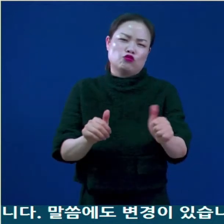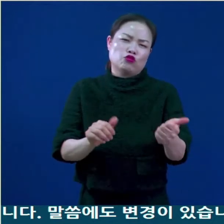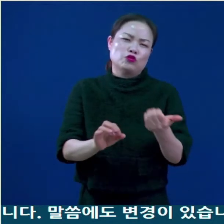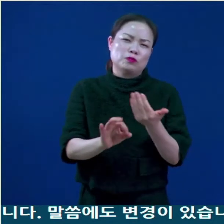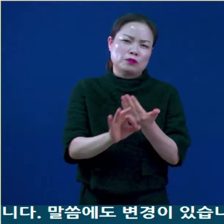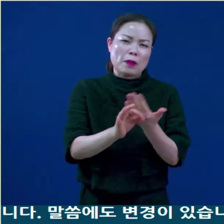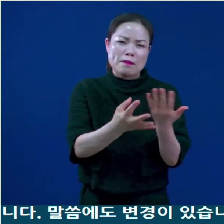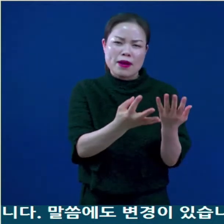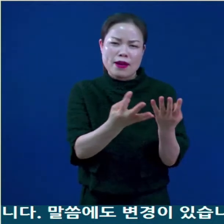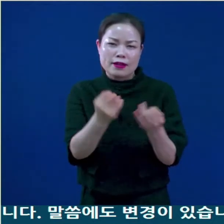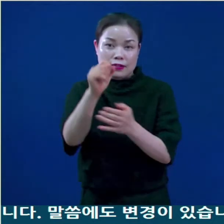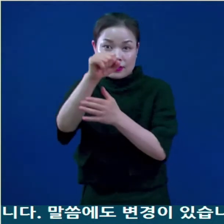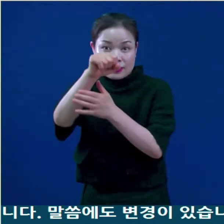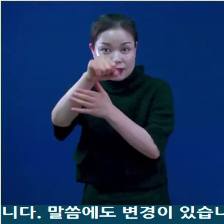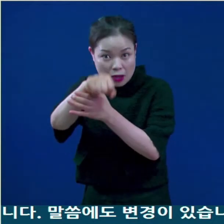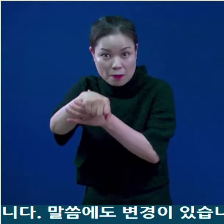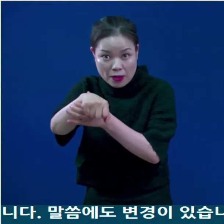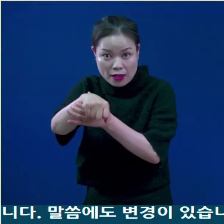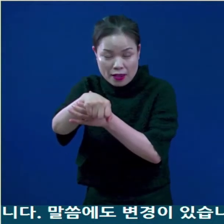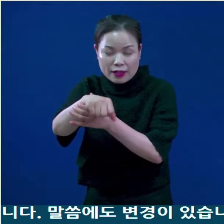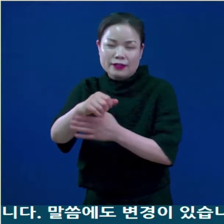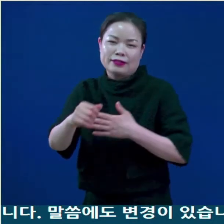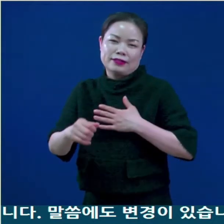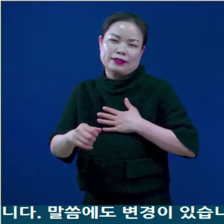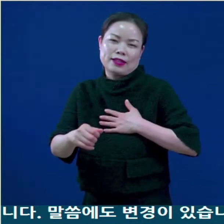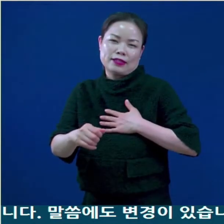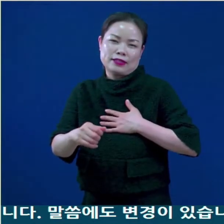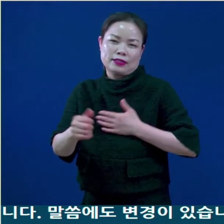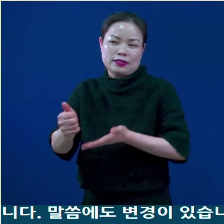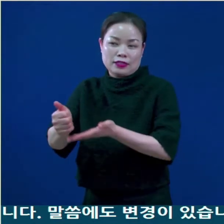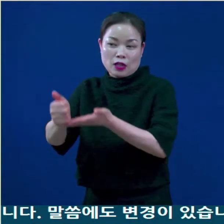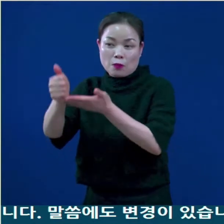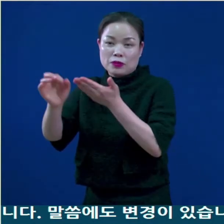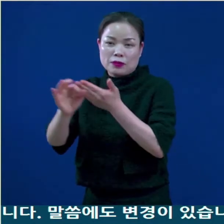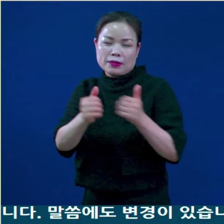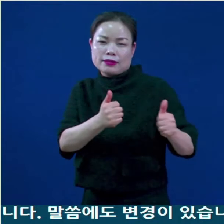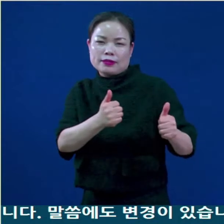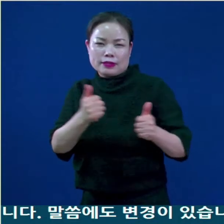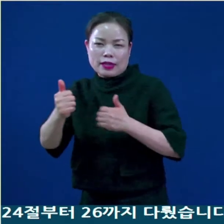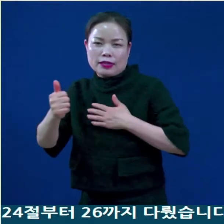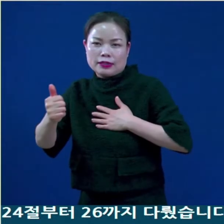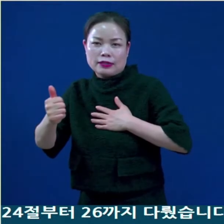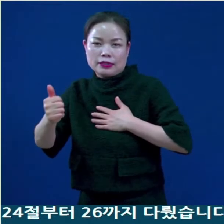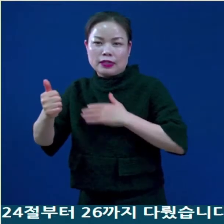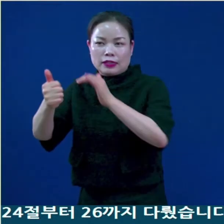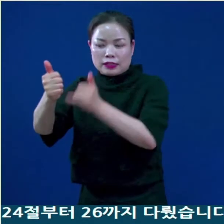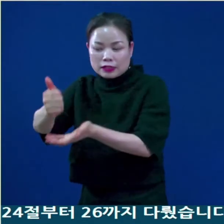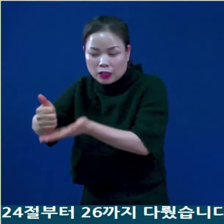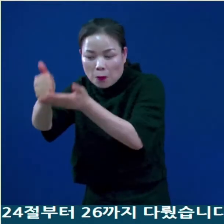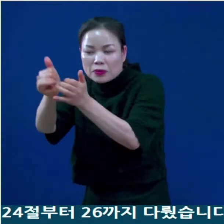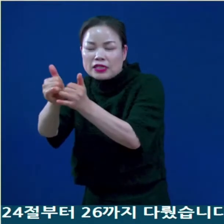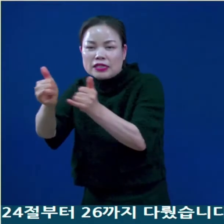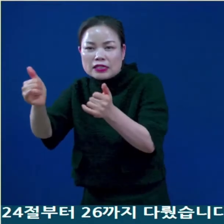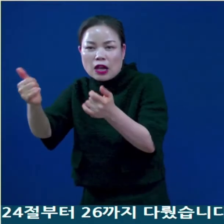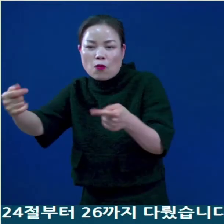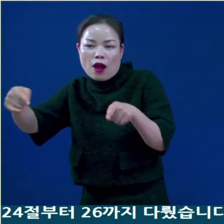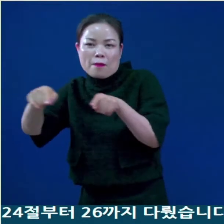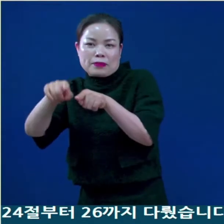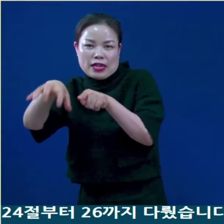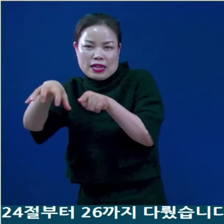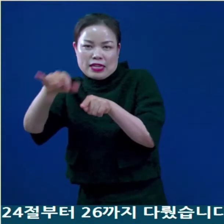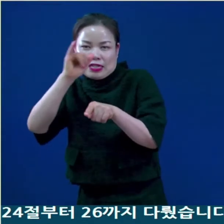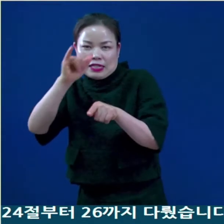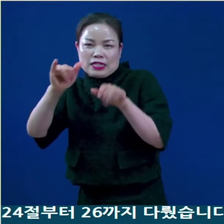열매 맺는 그 말씀, 나를 섬기려면 나를 따르라, 나를 섬기는 자가 내가 있기를 원하는